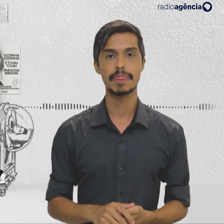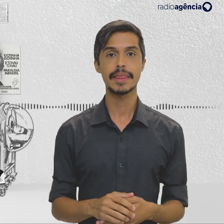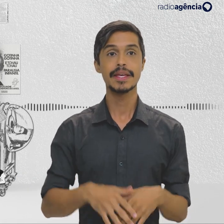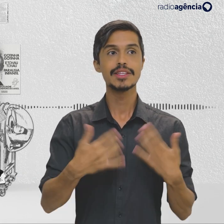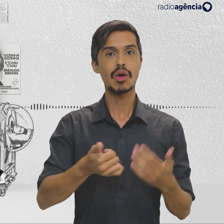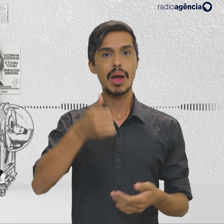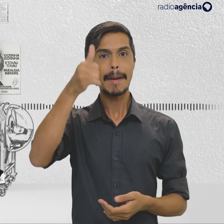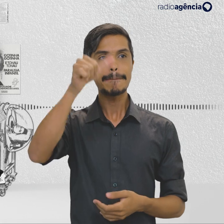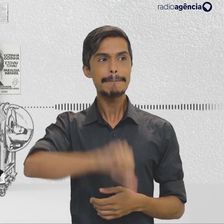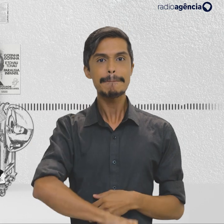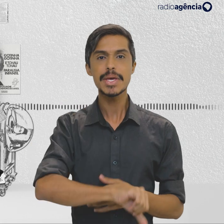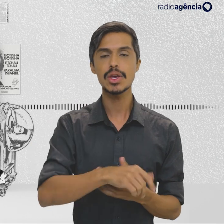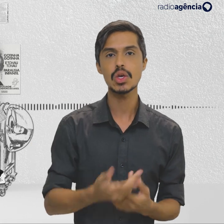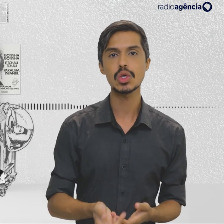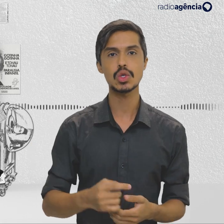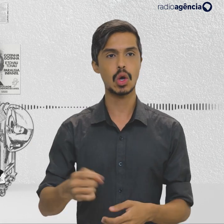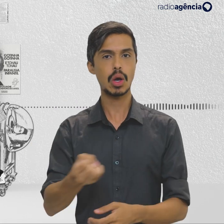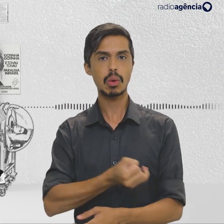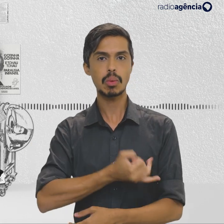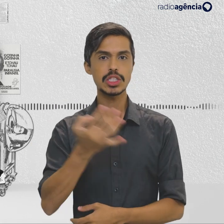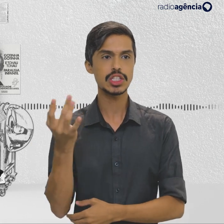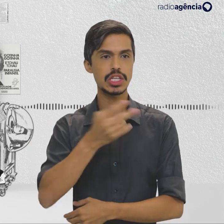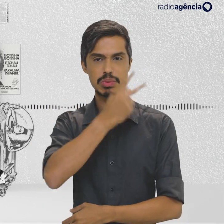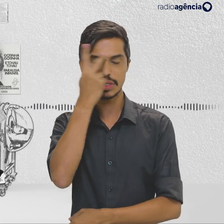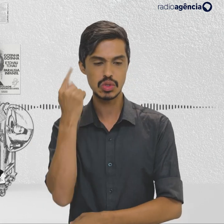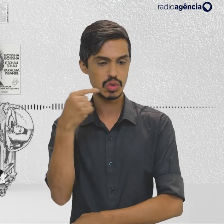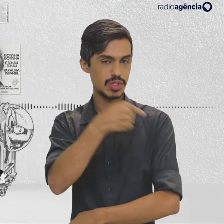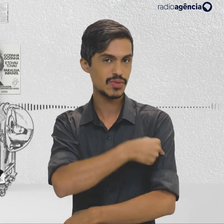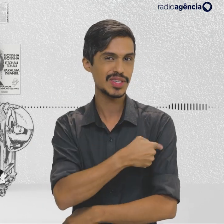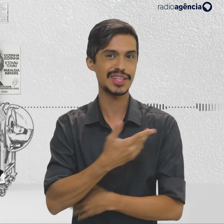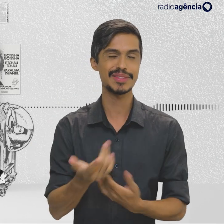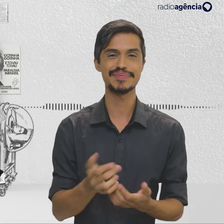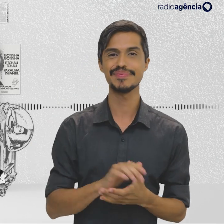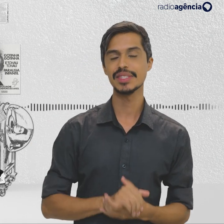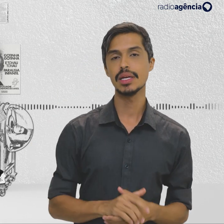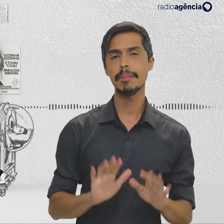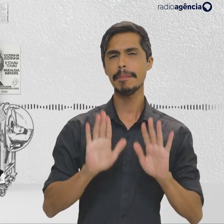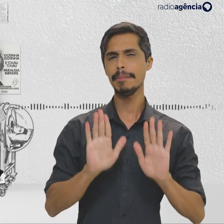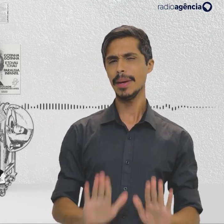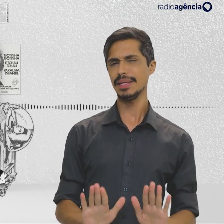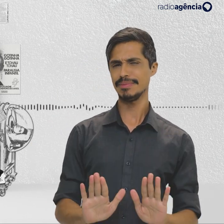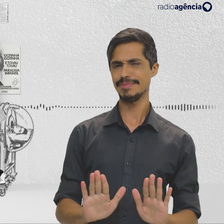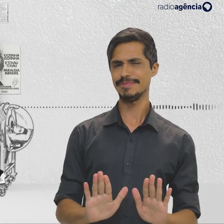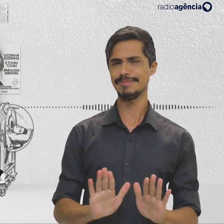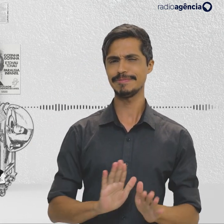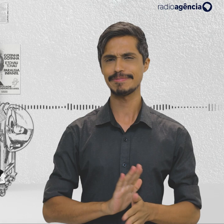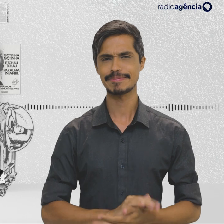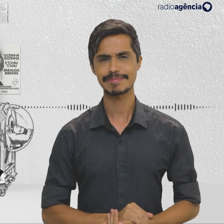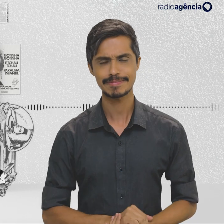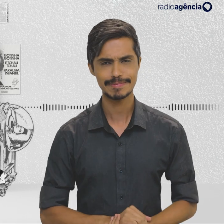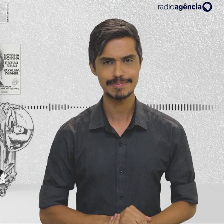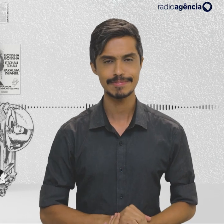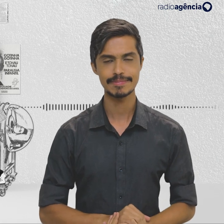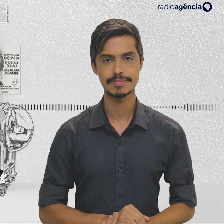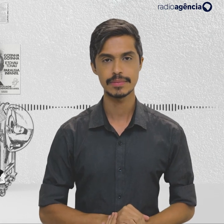registrou a pior taxa vacinal do país contra a doença naquele ano mas espa